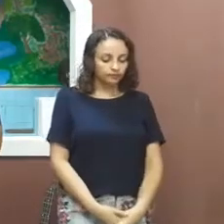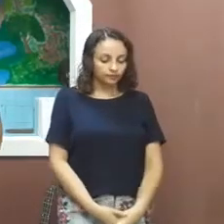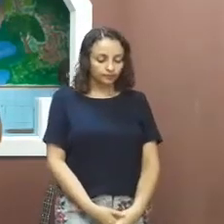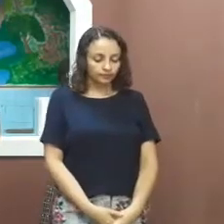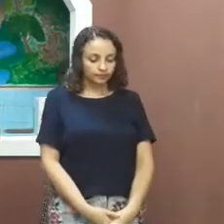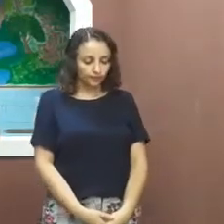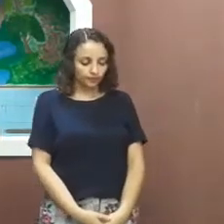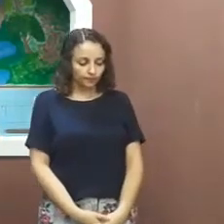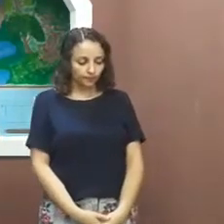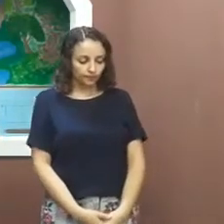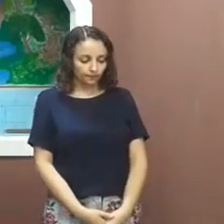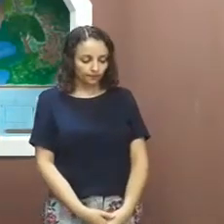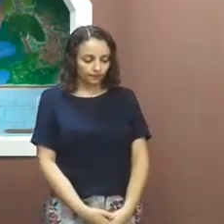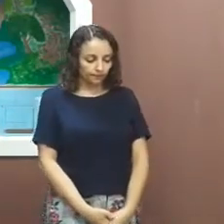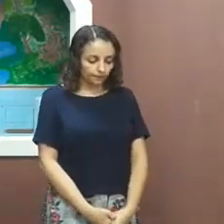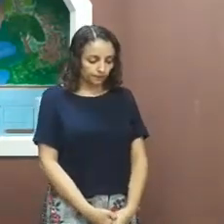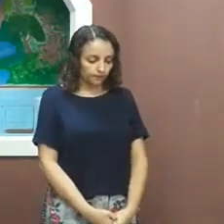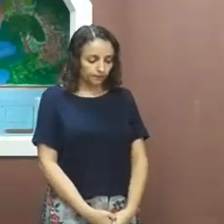Dá para